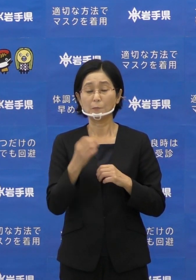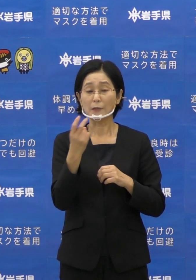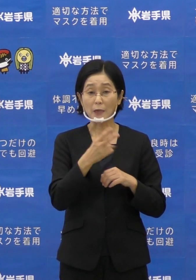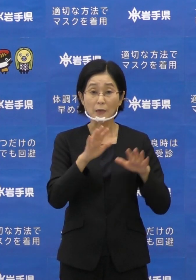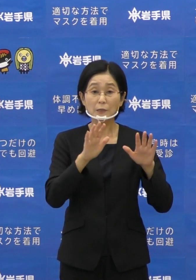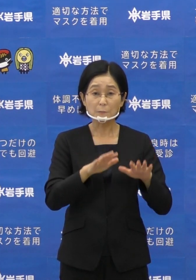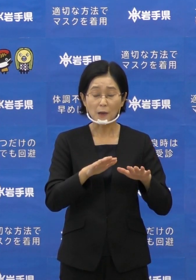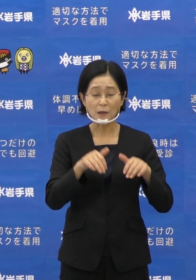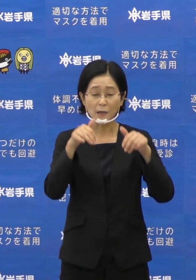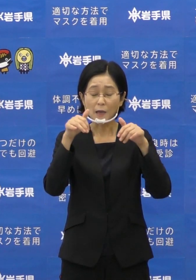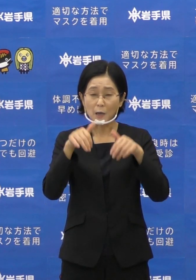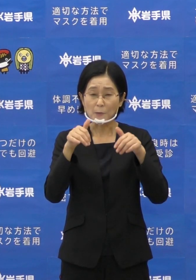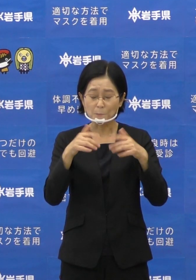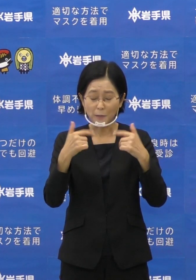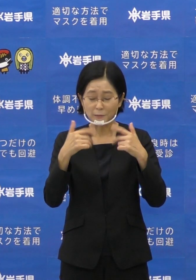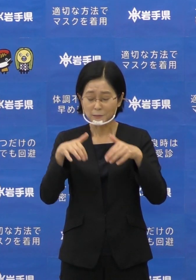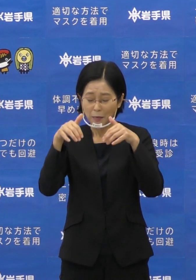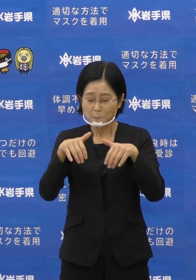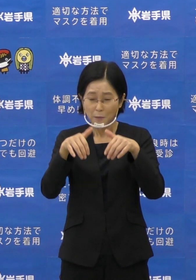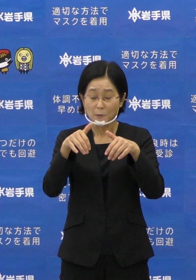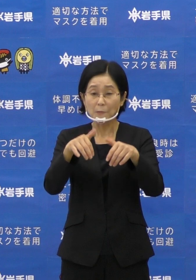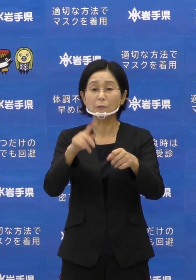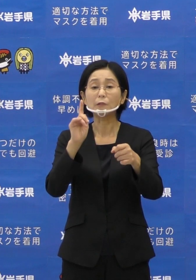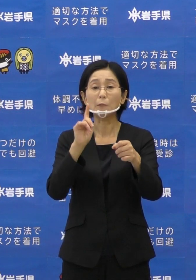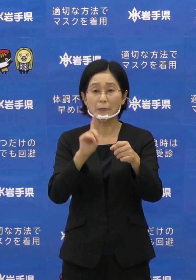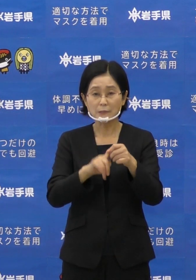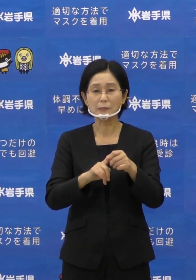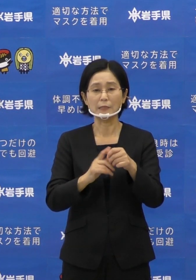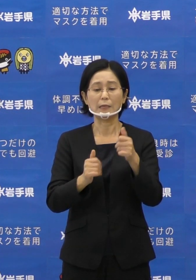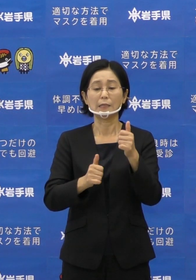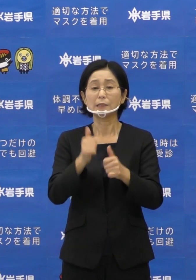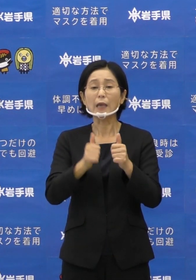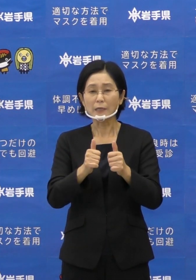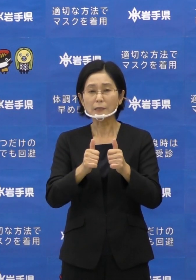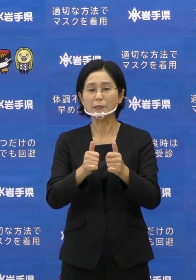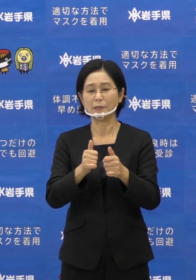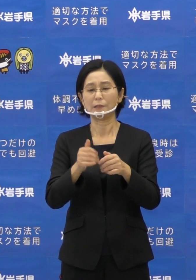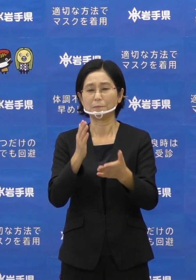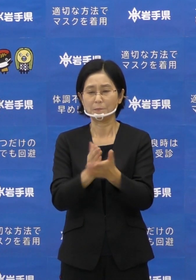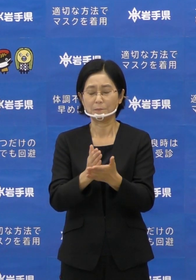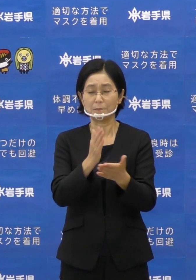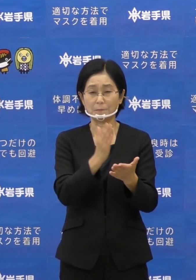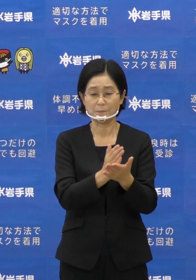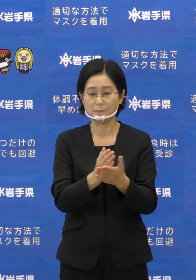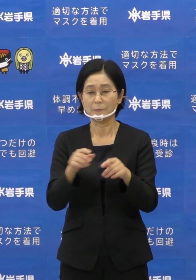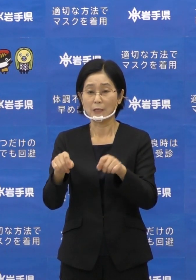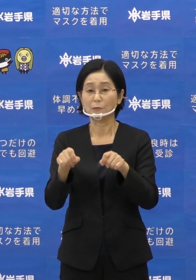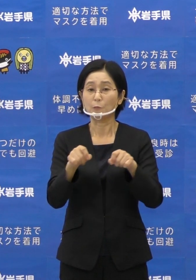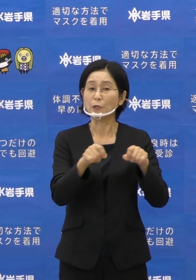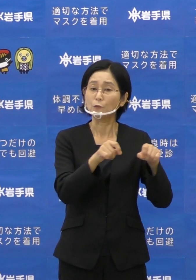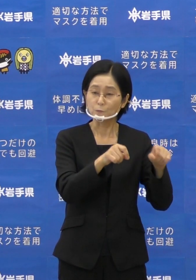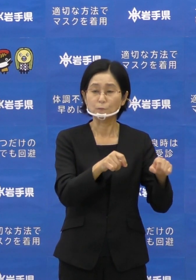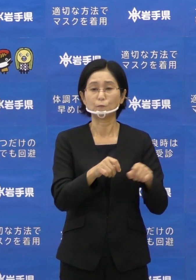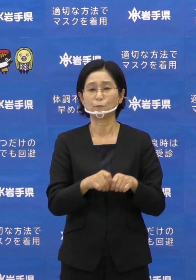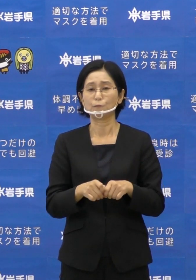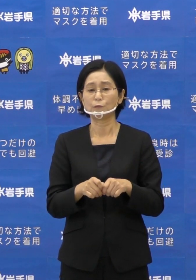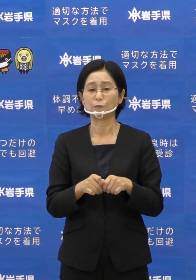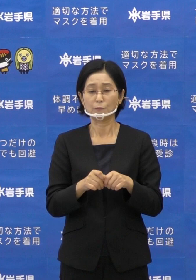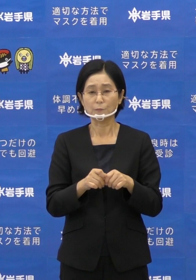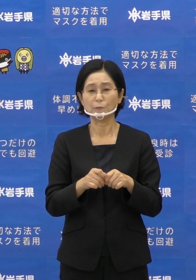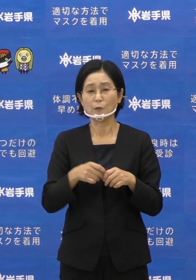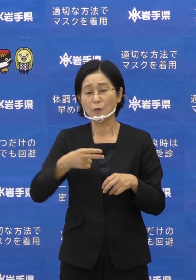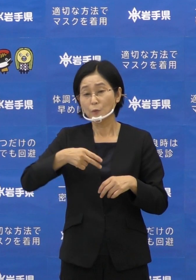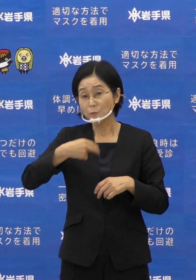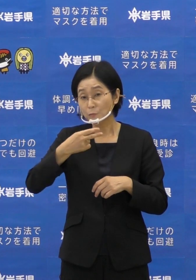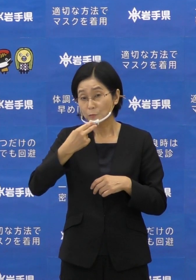こう順延ということで当初の計画とこう宿泊とか食事とかがこう違